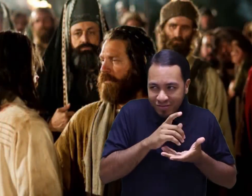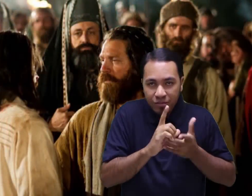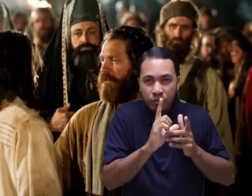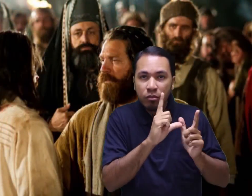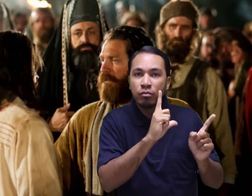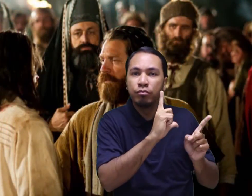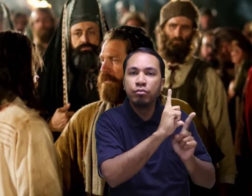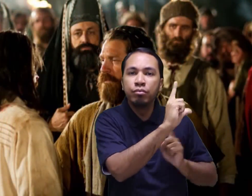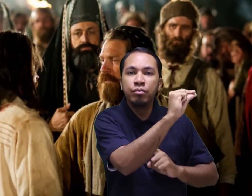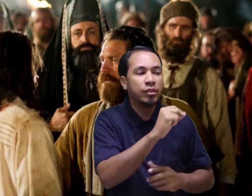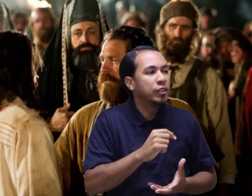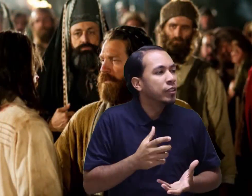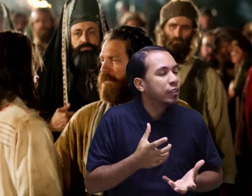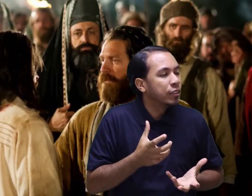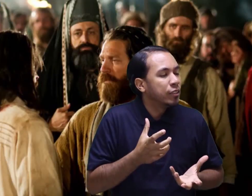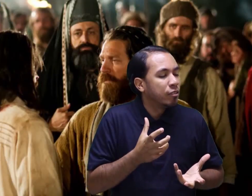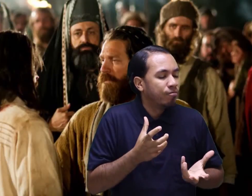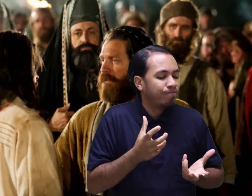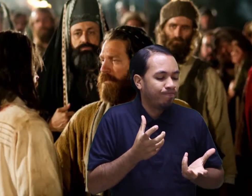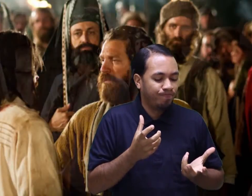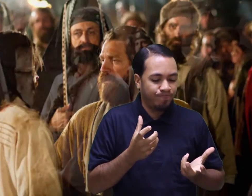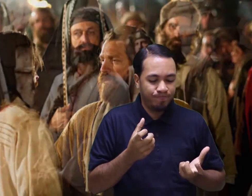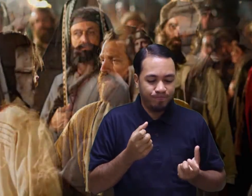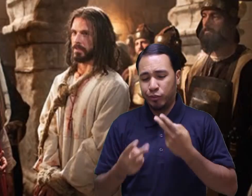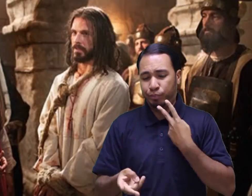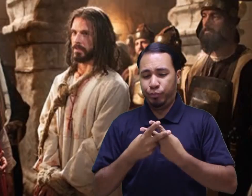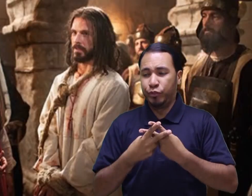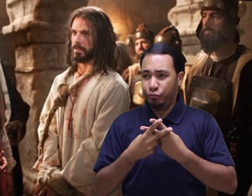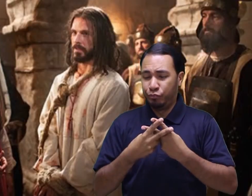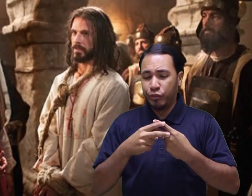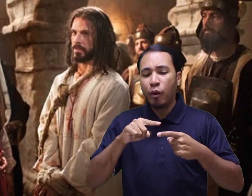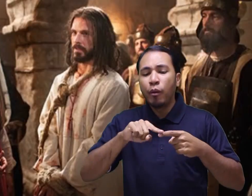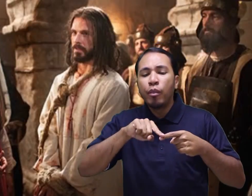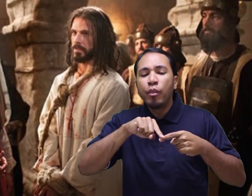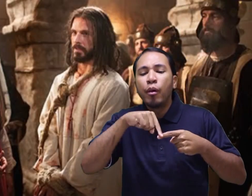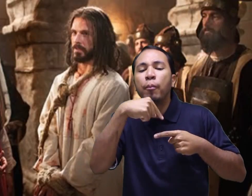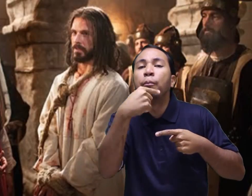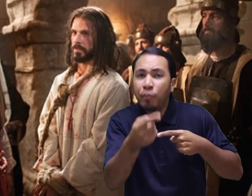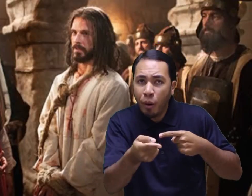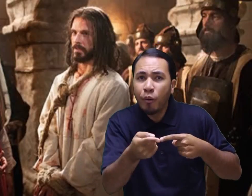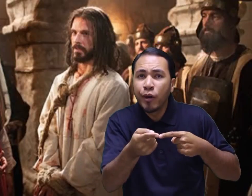Judas então fugiu com o dinheiro e Jesus foi preso.